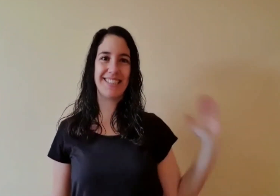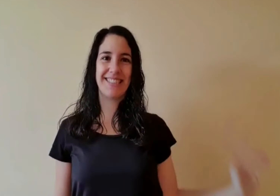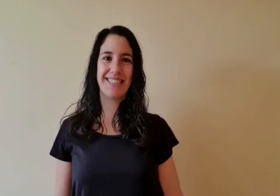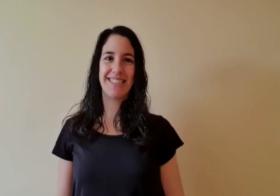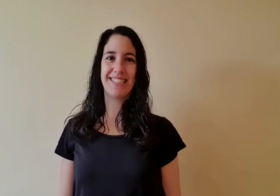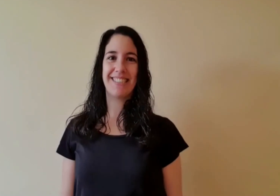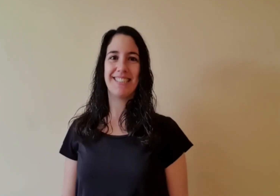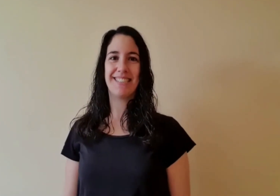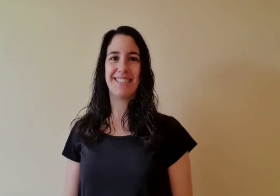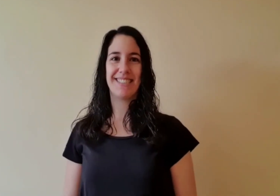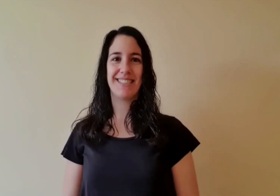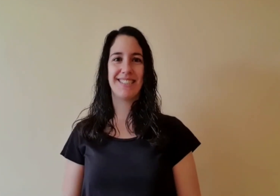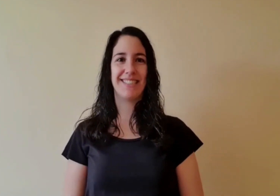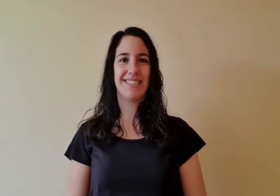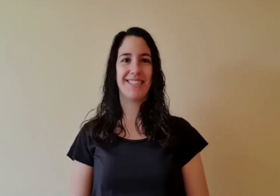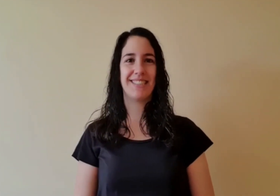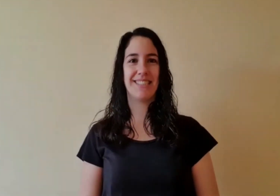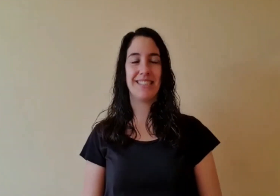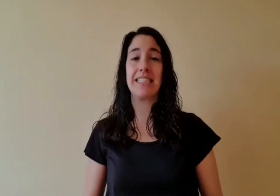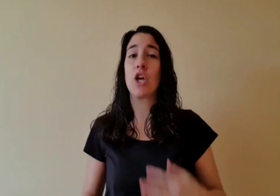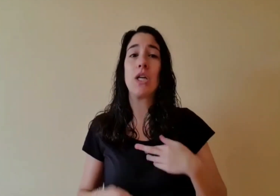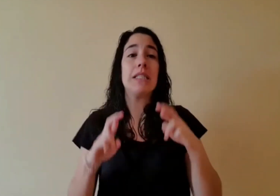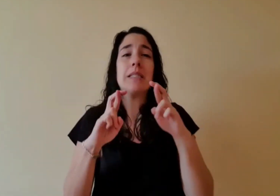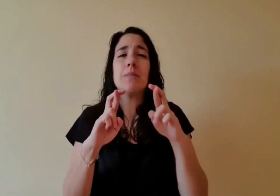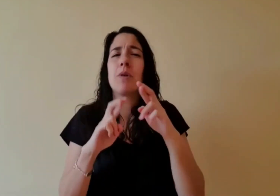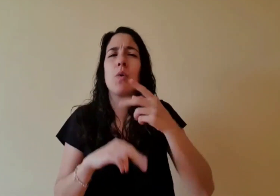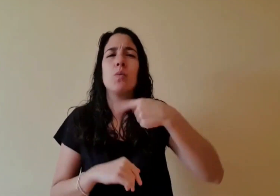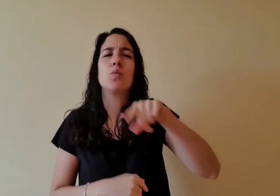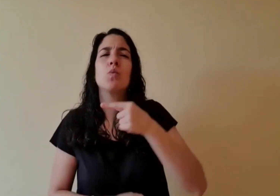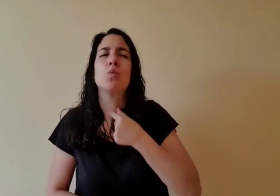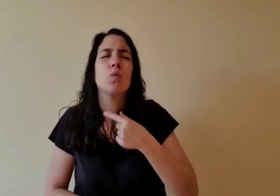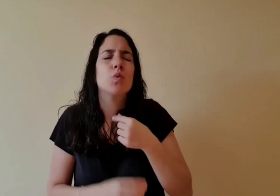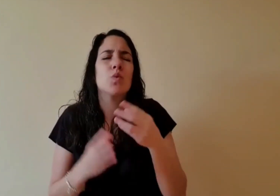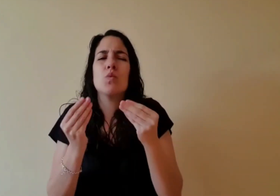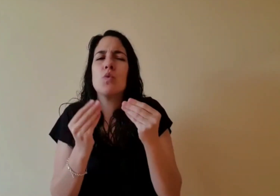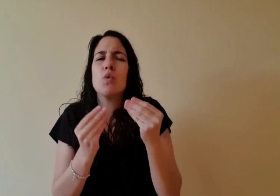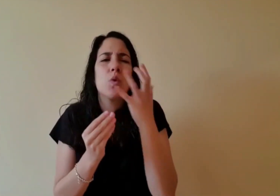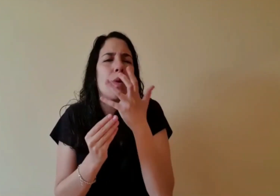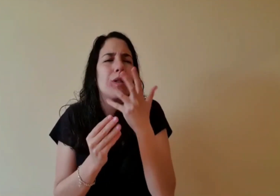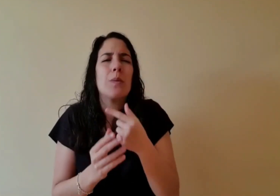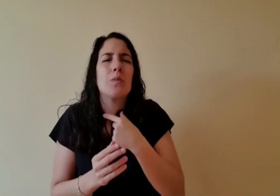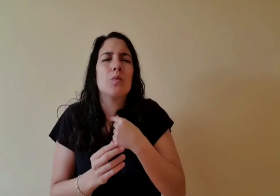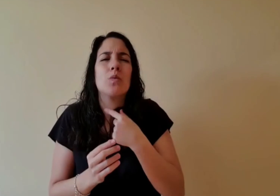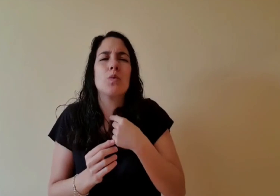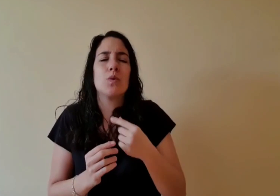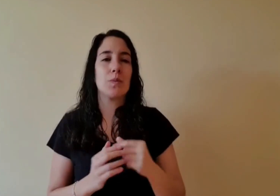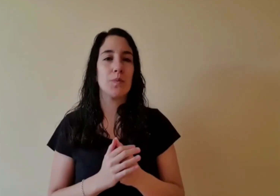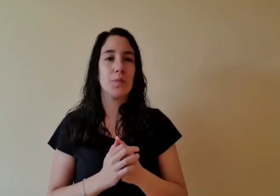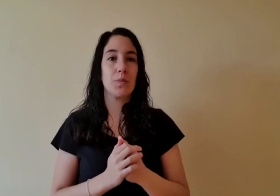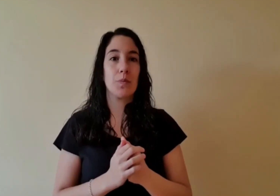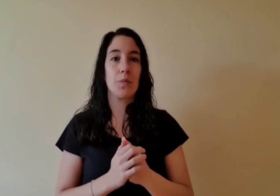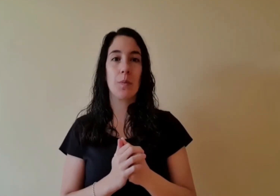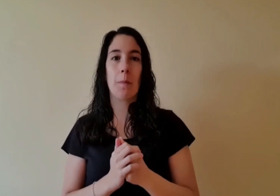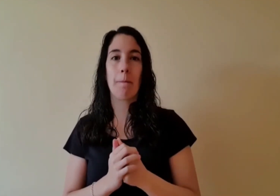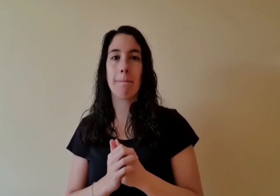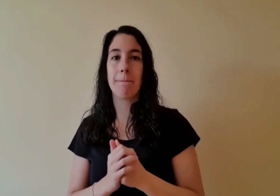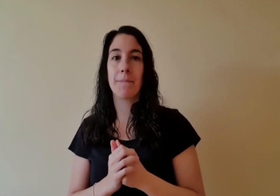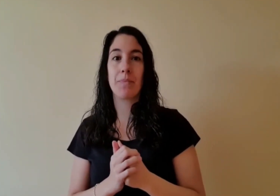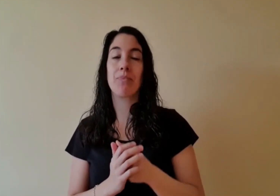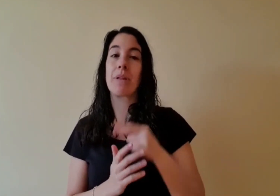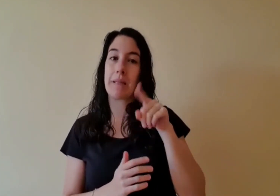cohete. Espero que os haya gustado mucho, mucho este cuento. Y que,